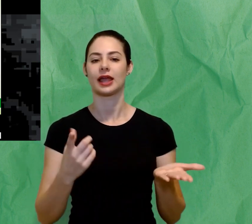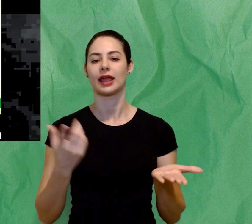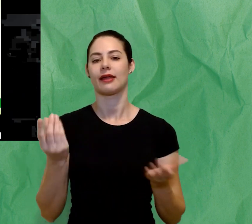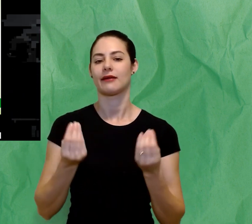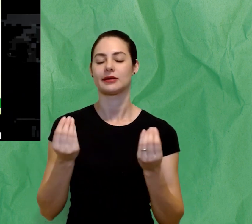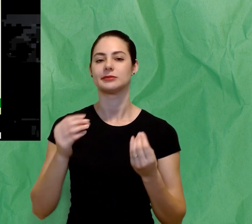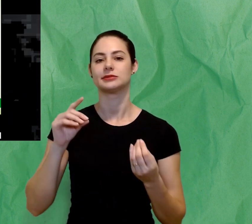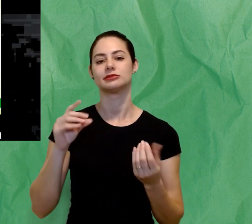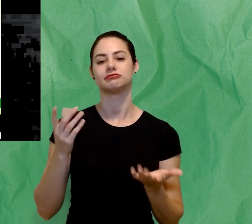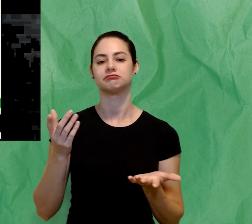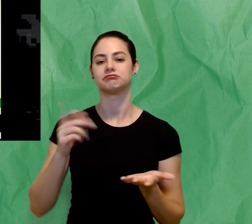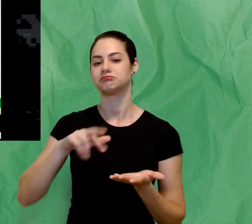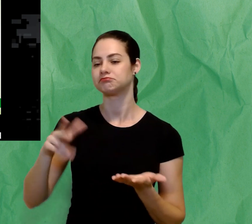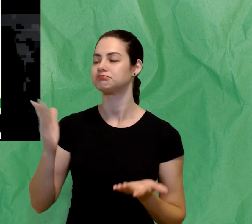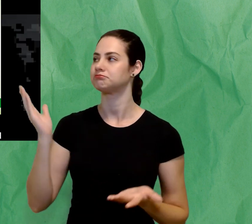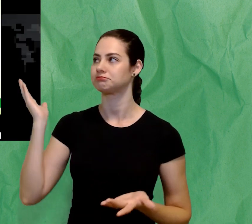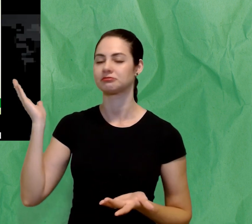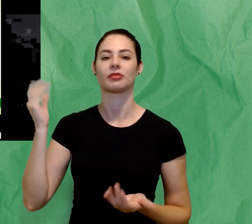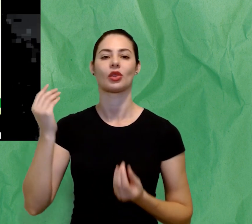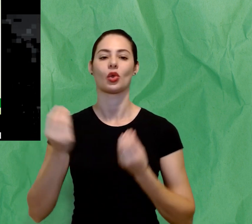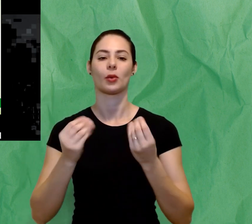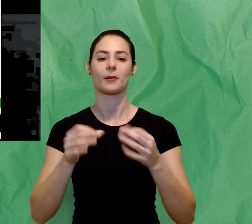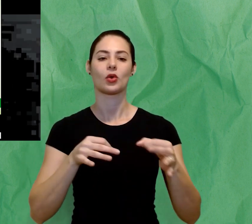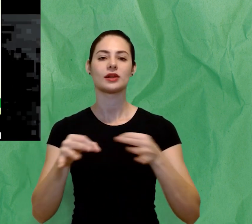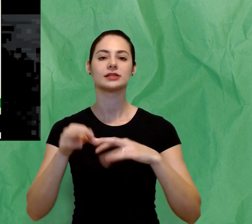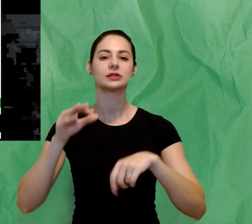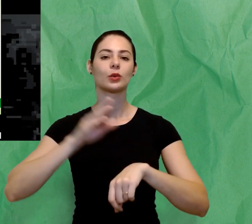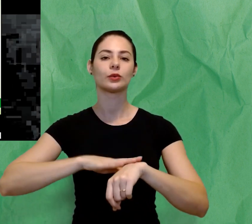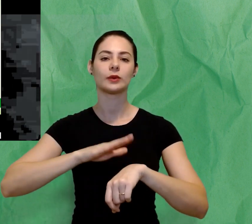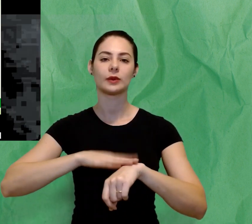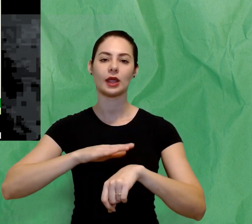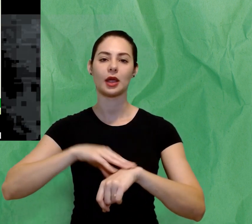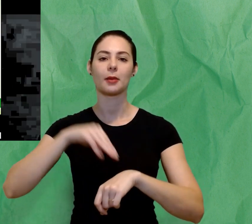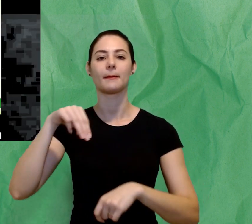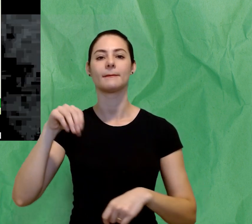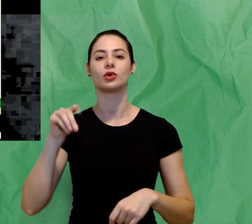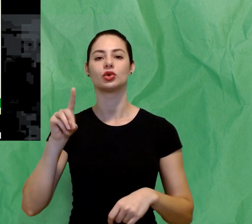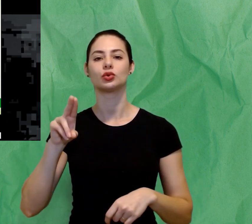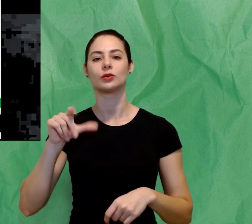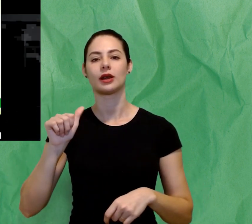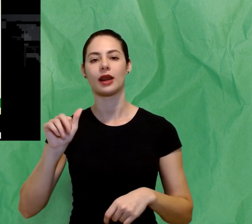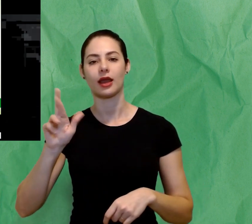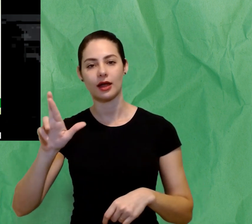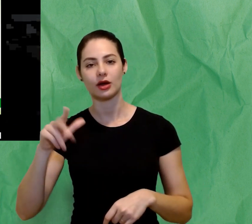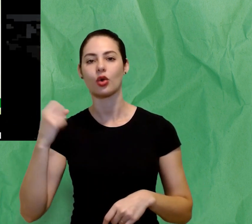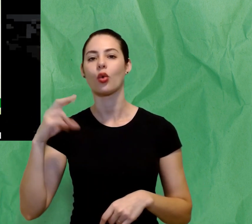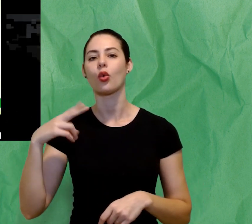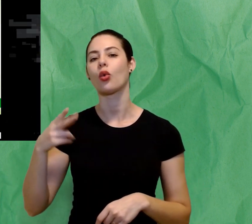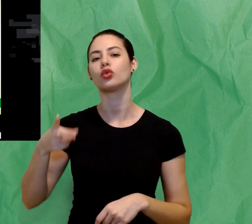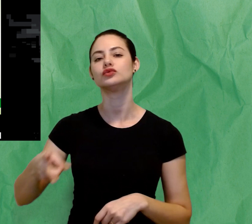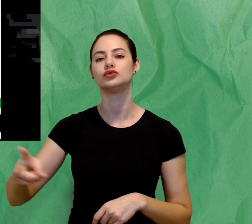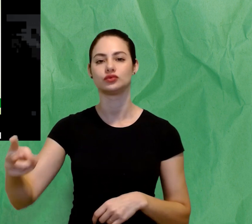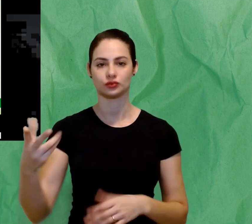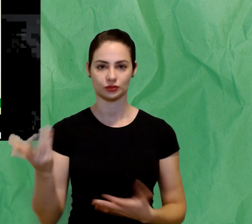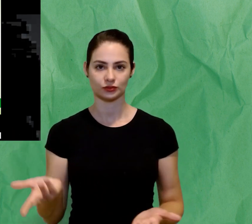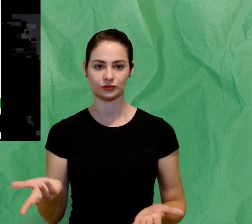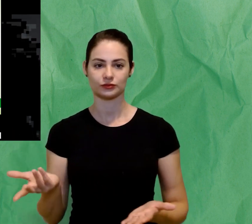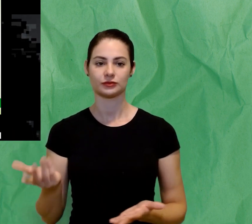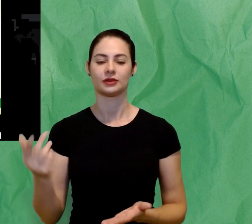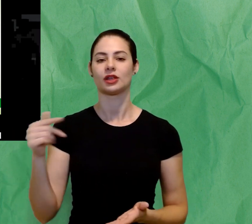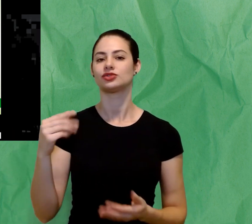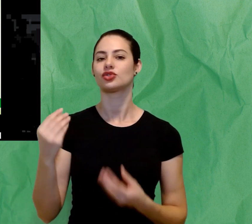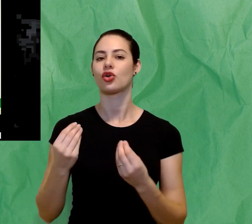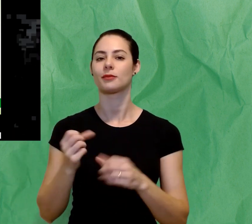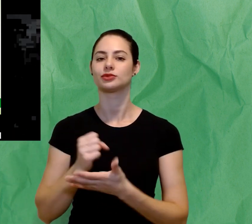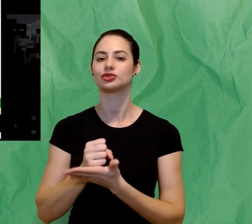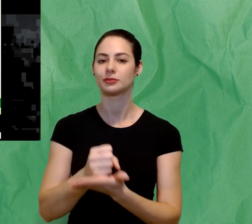interdisciplinar, integrador? Como se dá a organização do tempo? Modular ou contínuo? De que forma se oferece o suporte